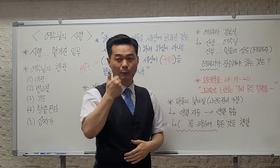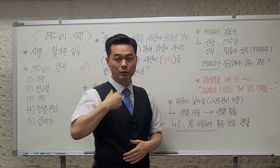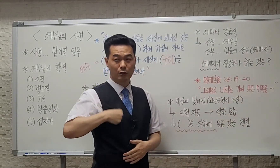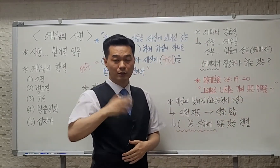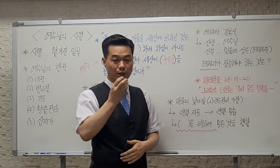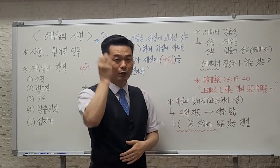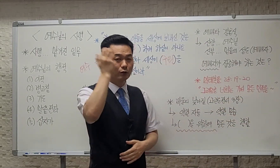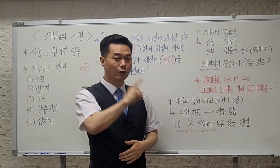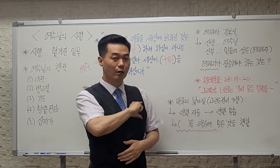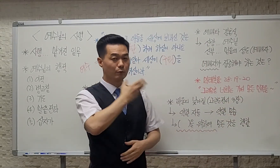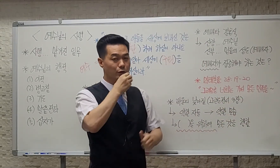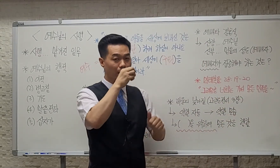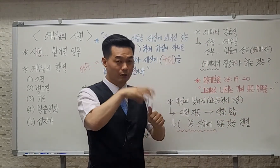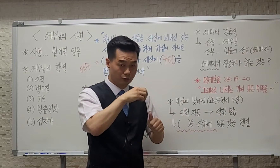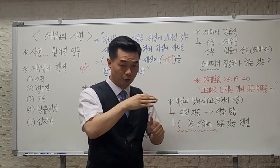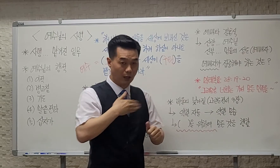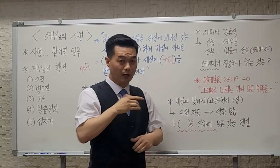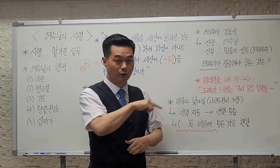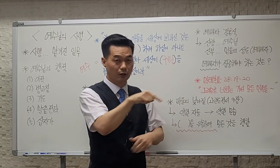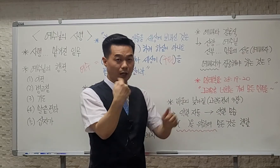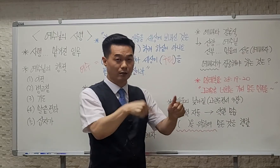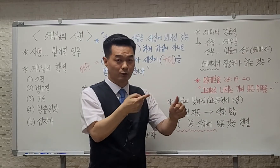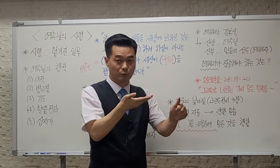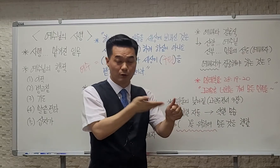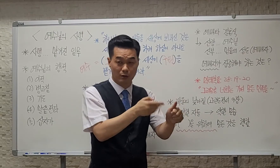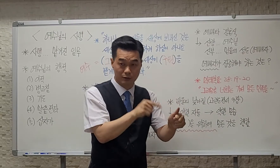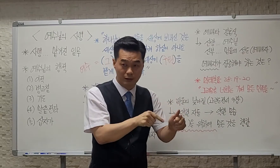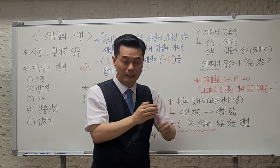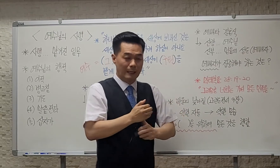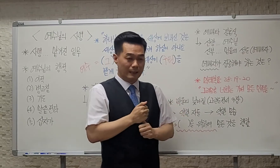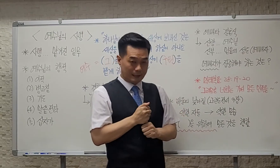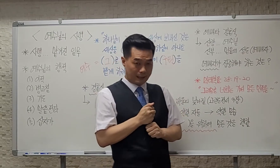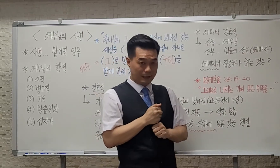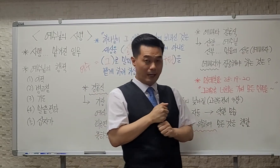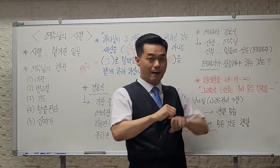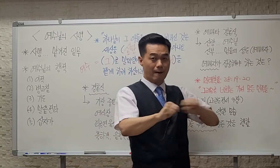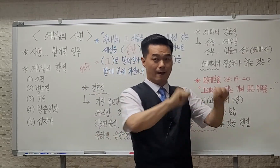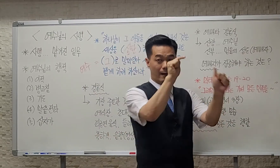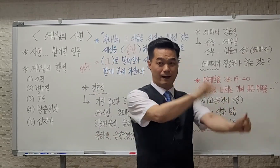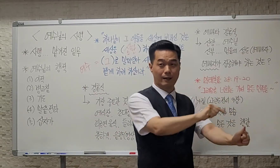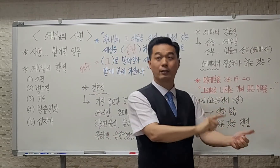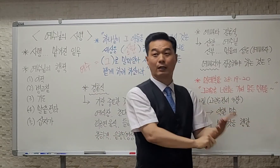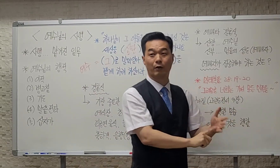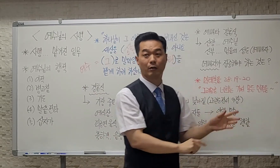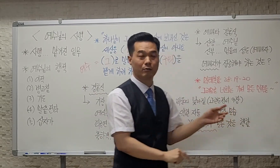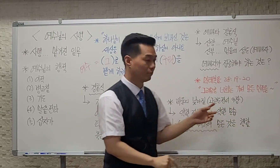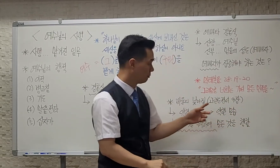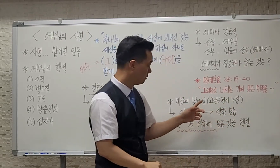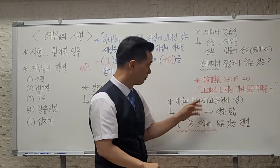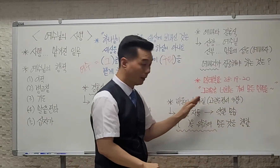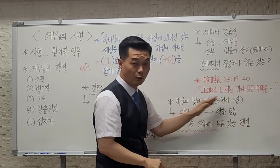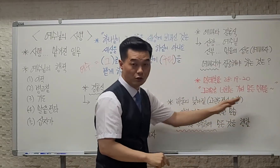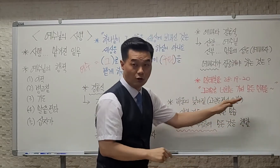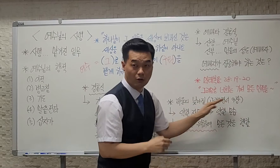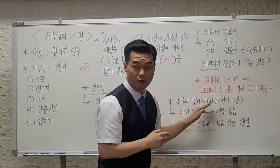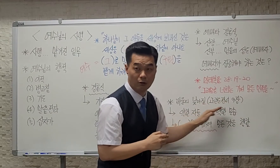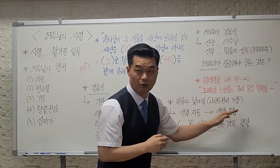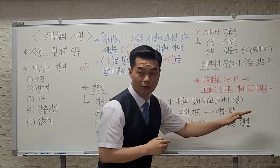아버지와 아들과 성령의 이름으로 세례를 주고 내가 너에게 가르쳐 분부한 것을 지키게 하라. 이렇게 나와요. 다 보이죠?